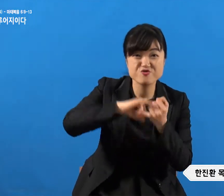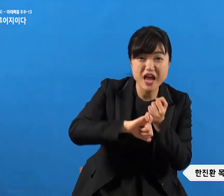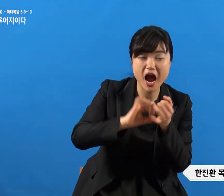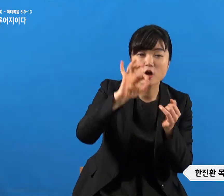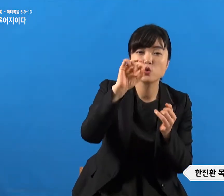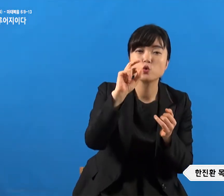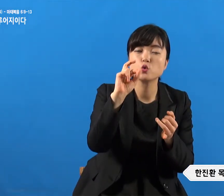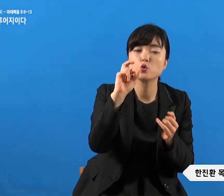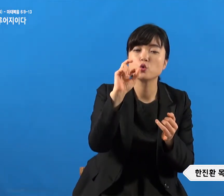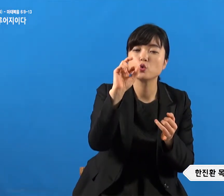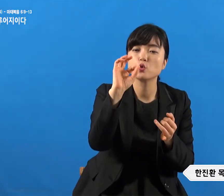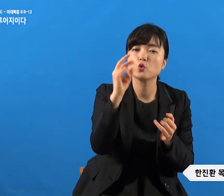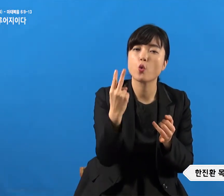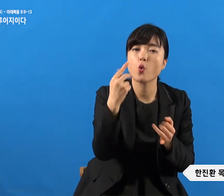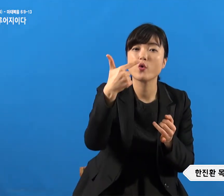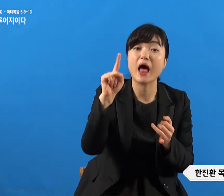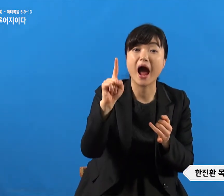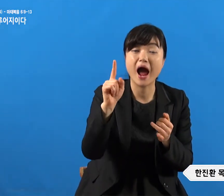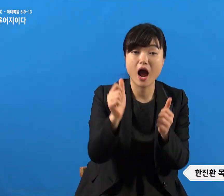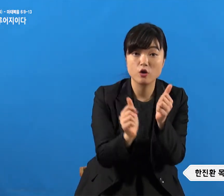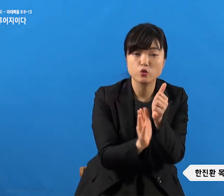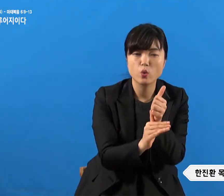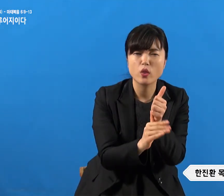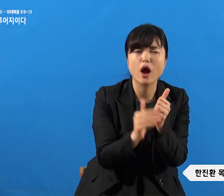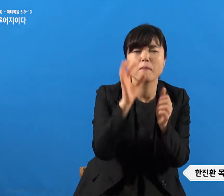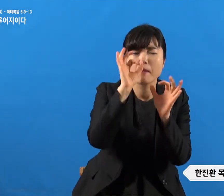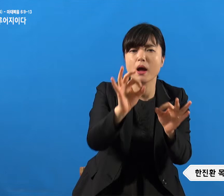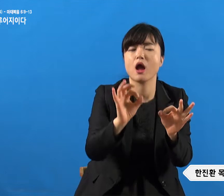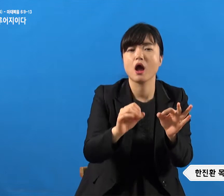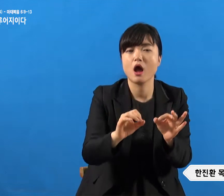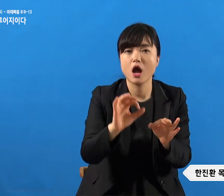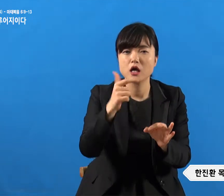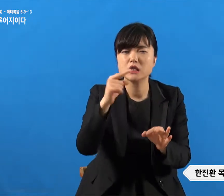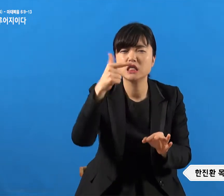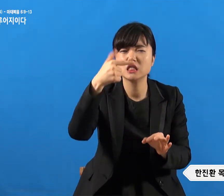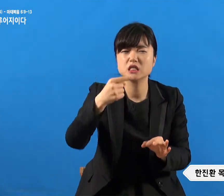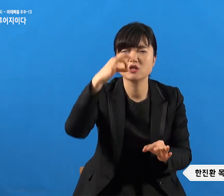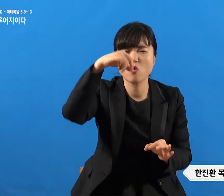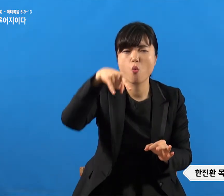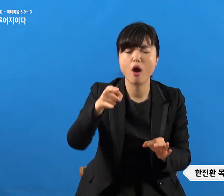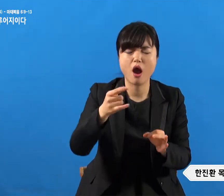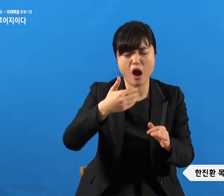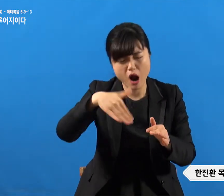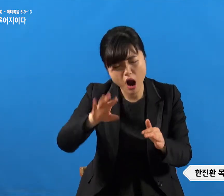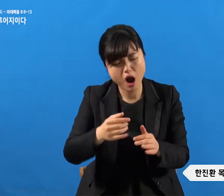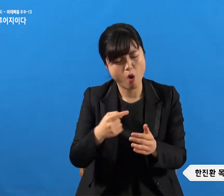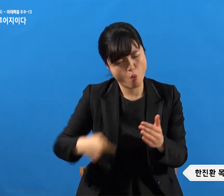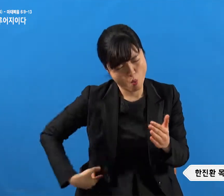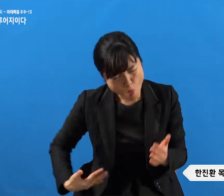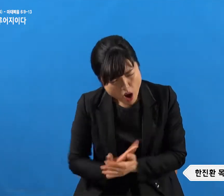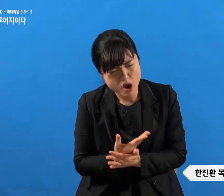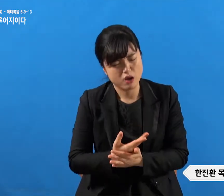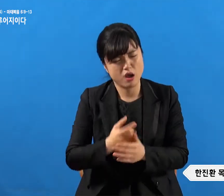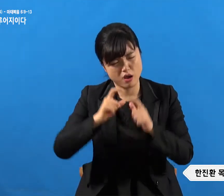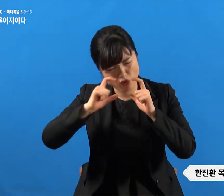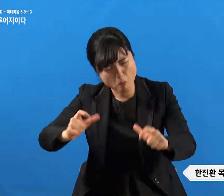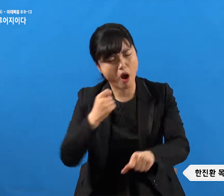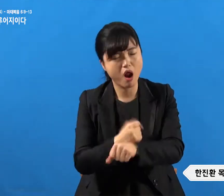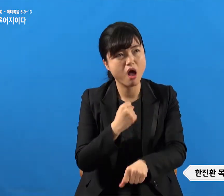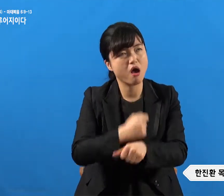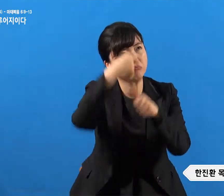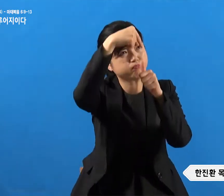구약의 요나를 보십시오. 하나님께서 니느웨로 가서 그 백성들에게 회개를 촉구하라